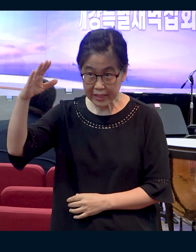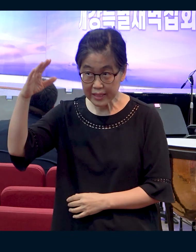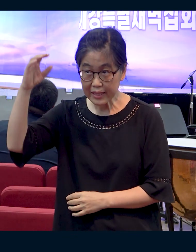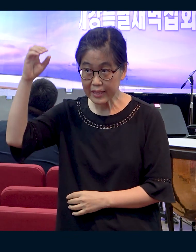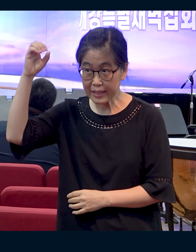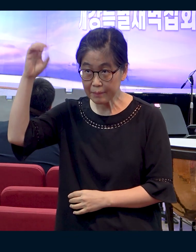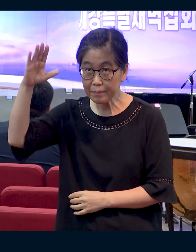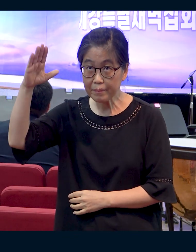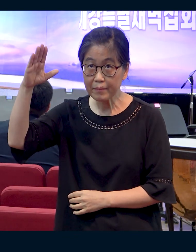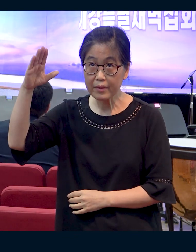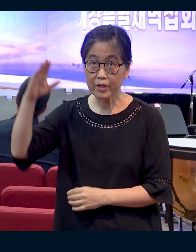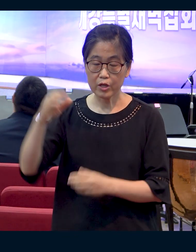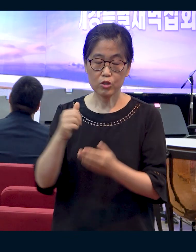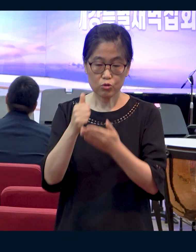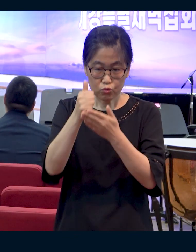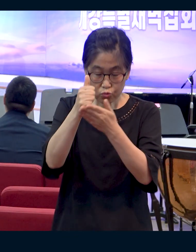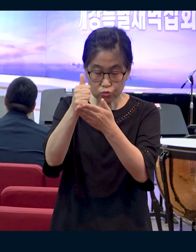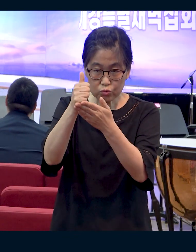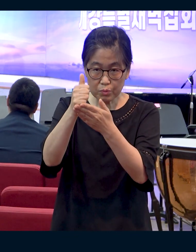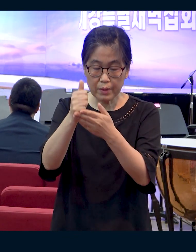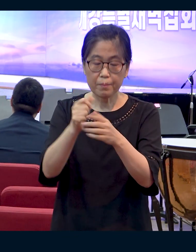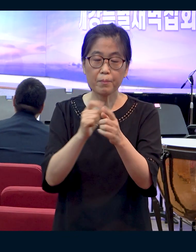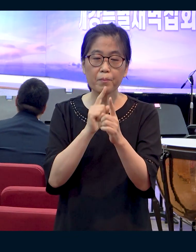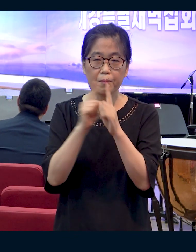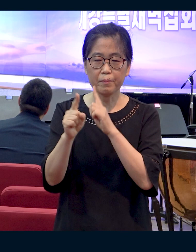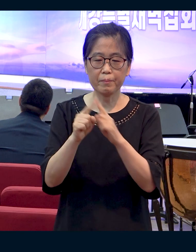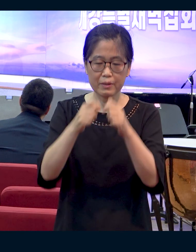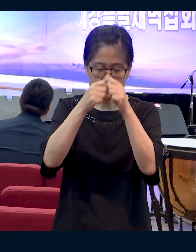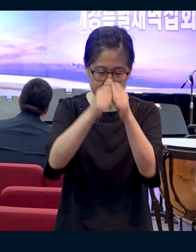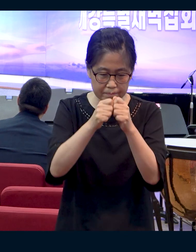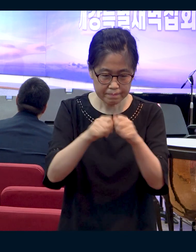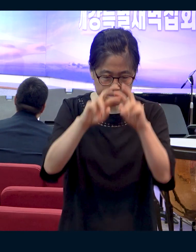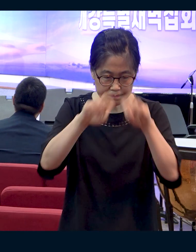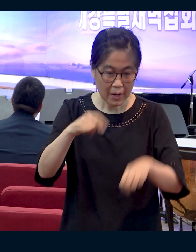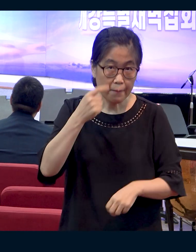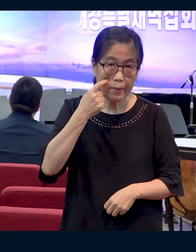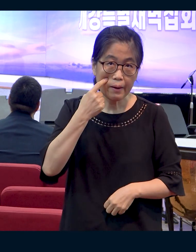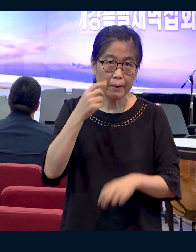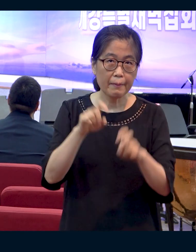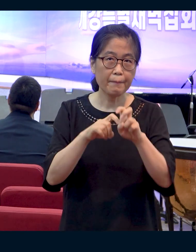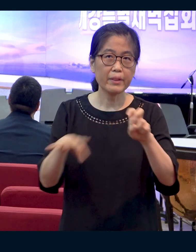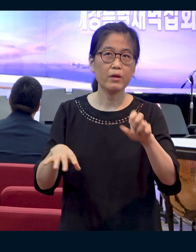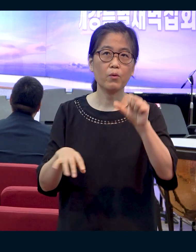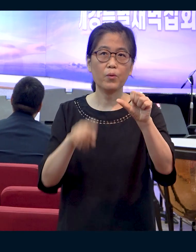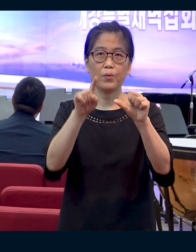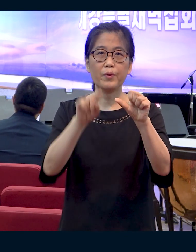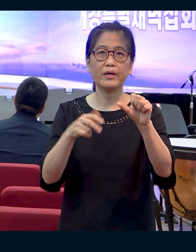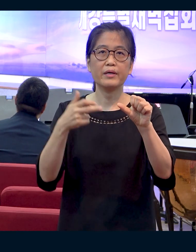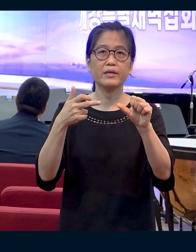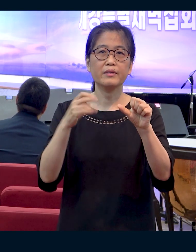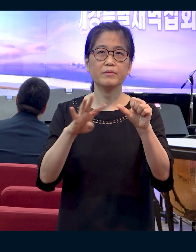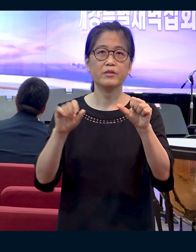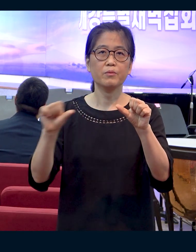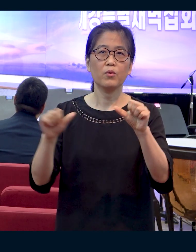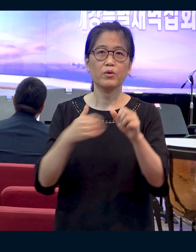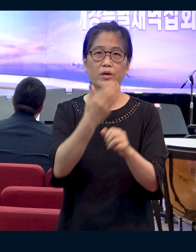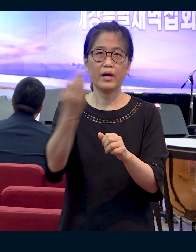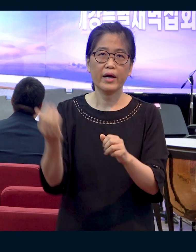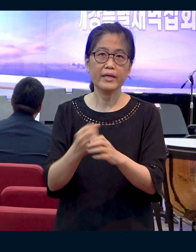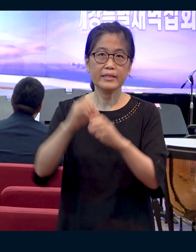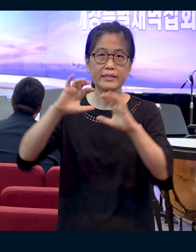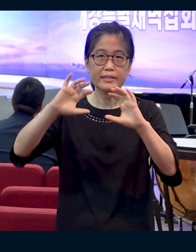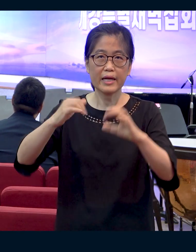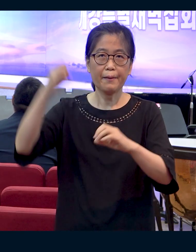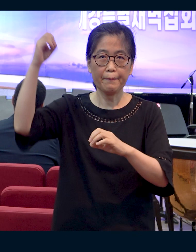말씀하신 주의 말씀을 좀 더 자세히 보면요, 마태복음 5장 14절로 15절, 너희는 세상의 빛이라. 산에 있는